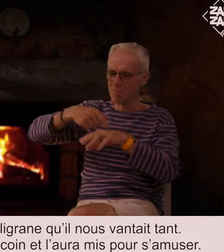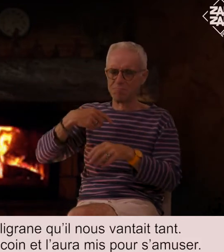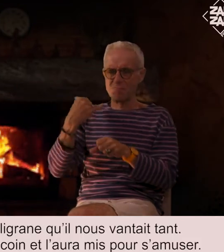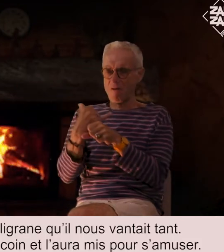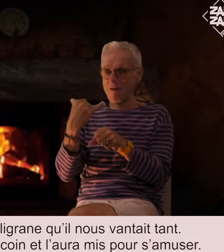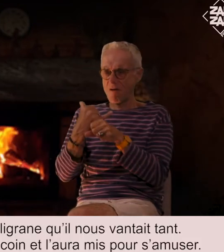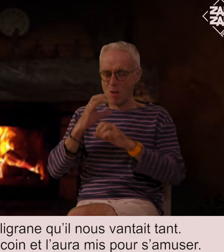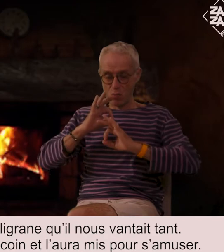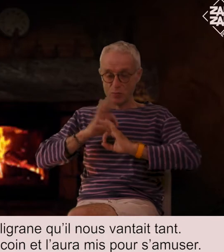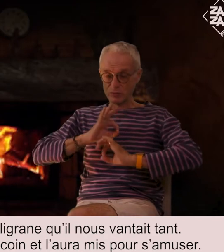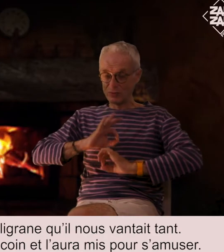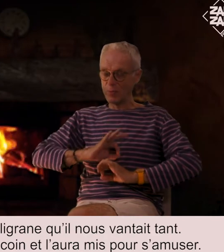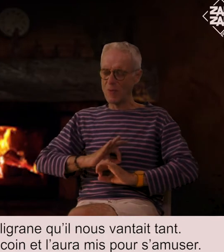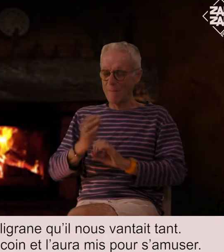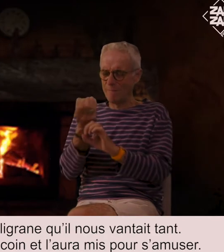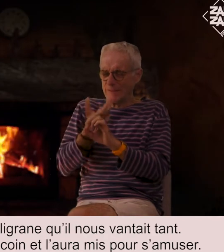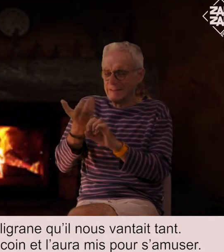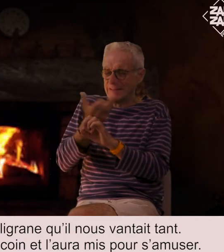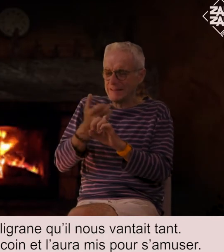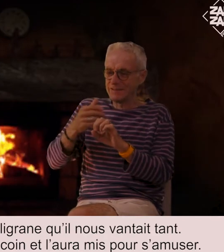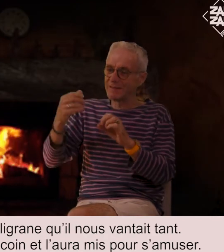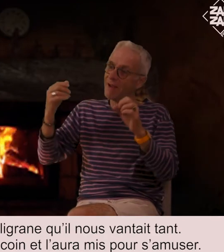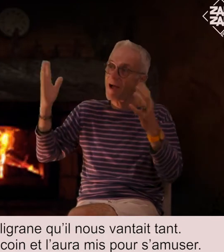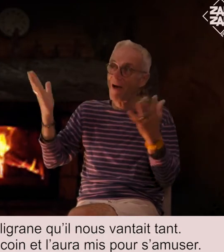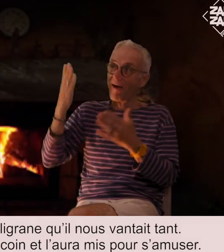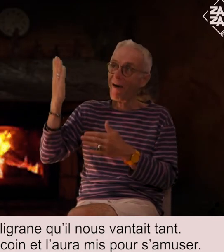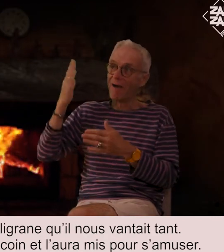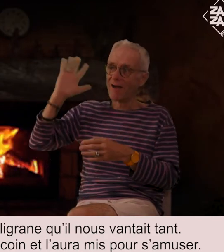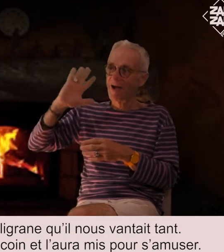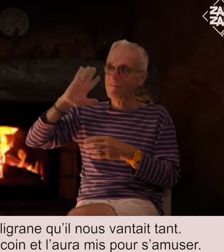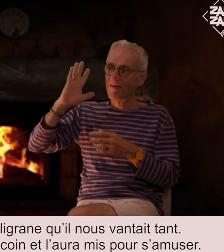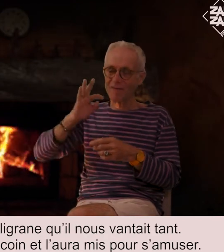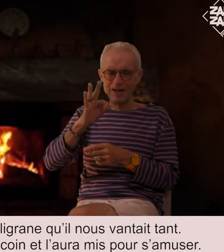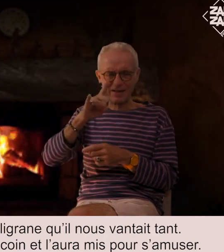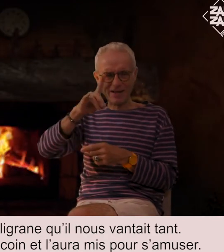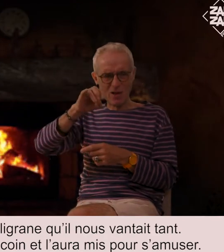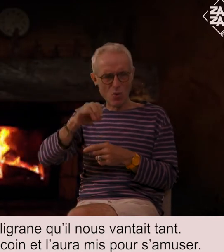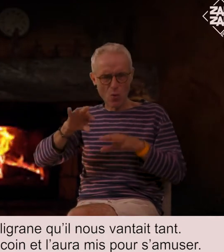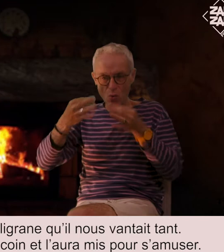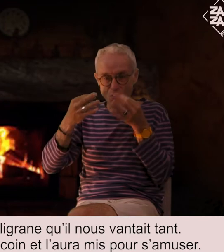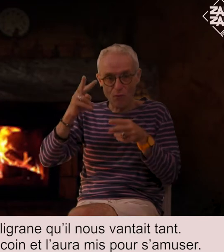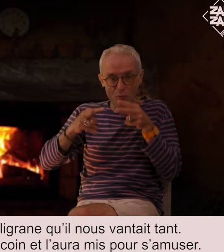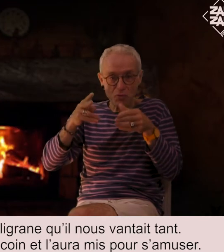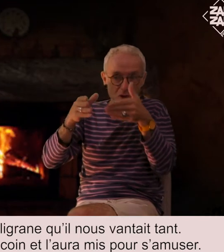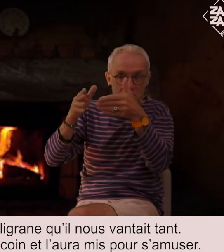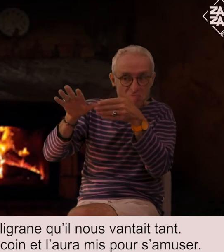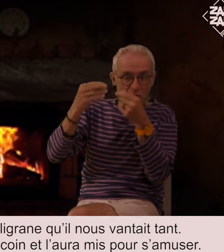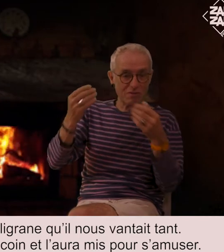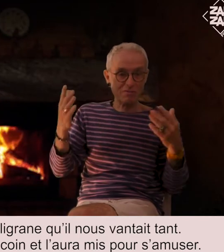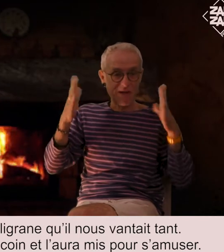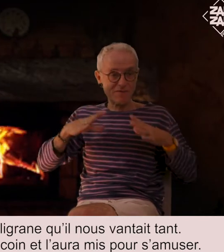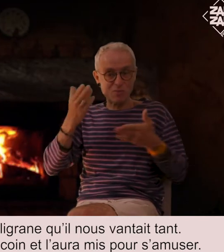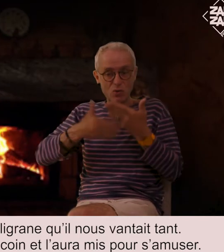voilà les boutons de strass et de filigrane qu'il nous vantait tant Théodore l'aura trouvé dans quelques coins et l'aura mis pour s'amuser